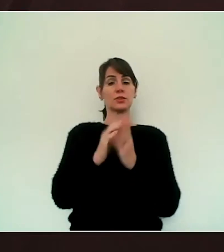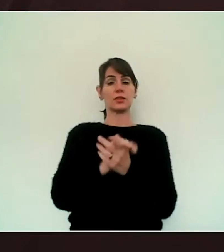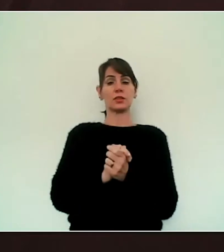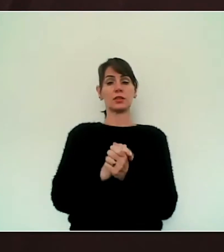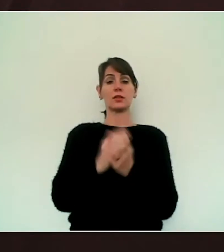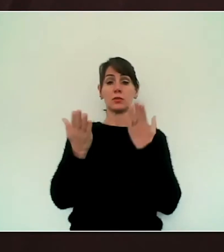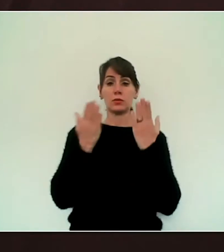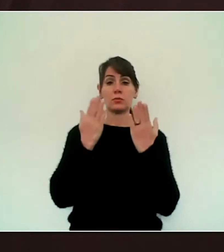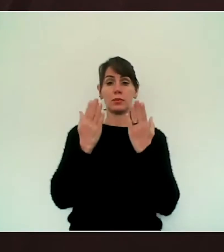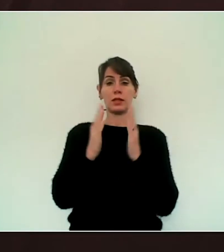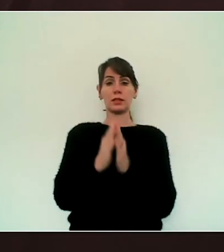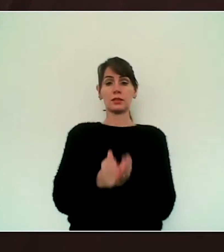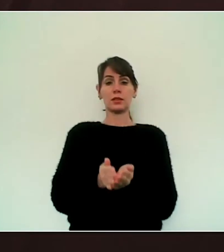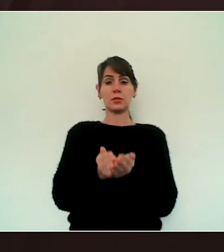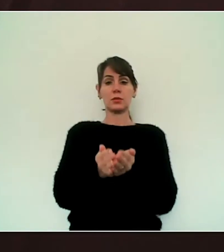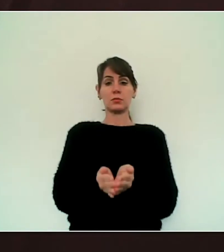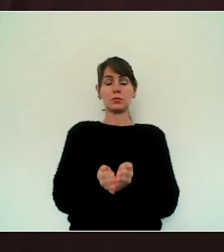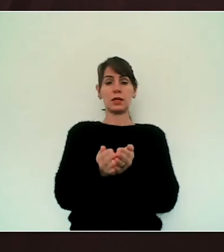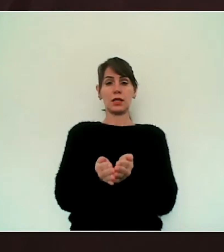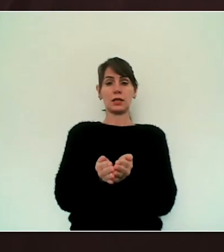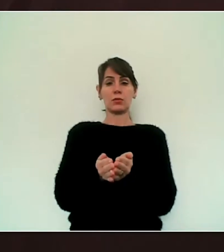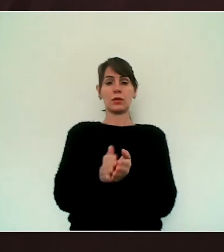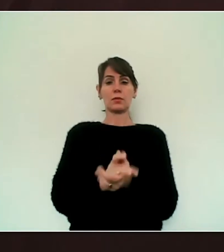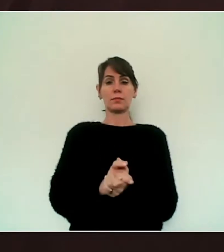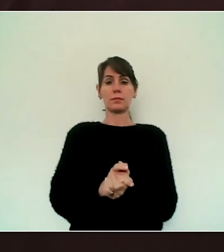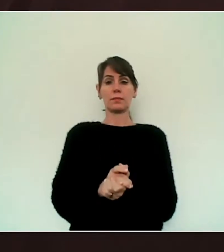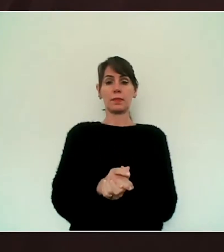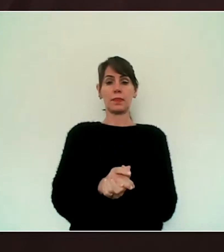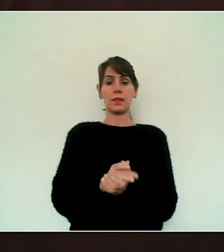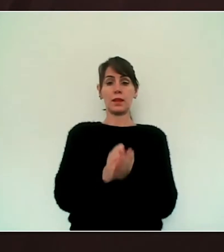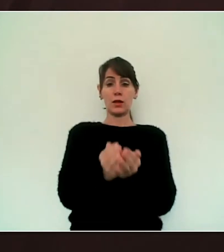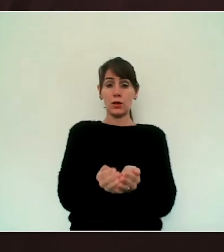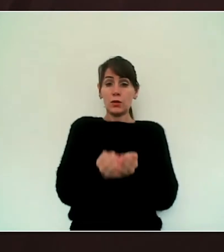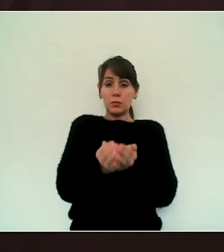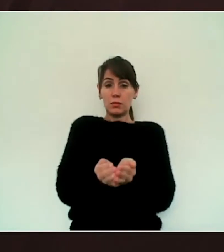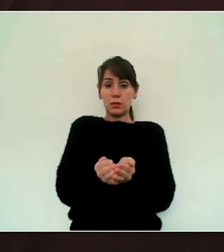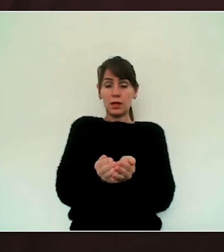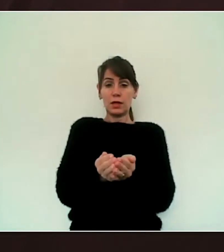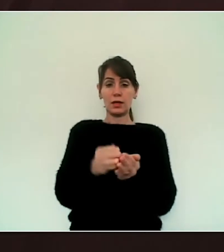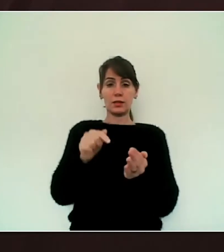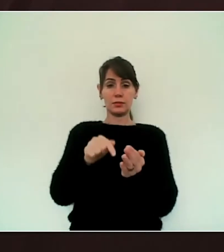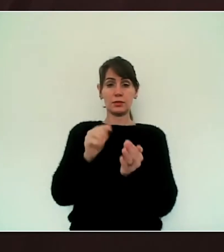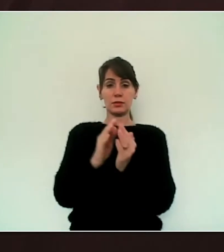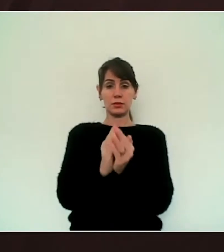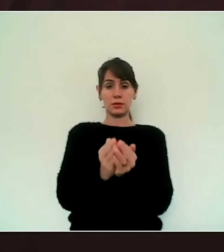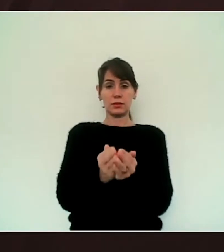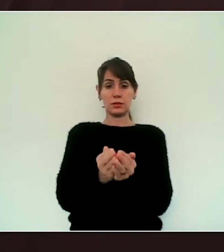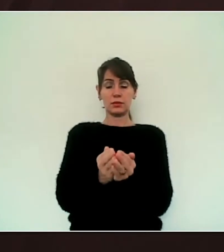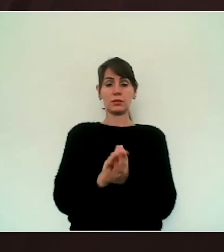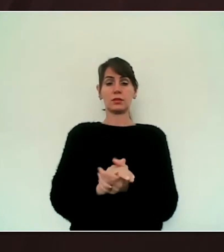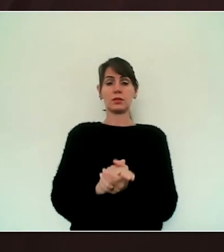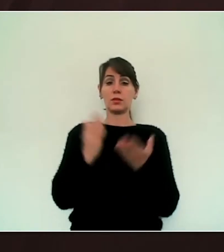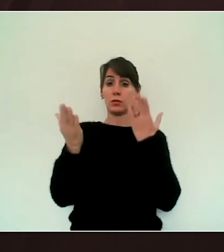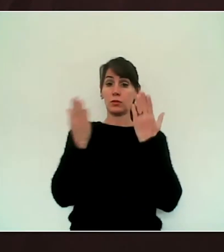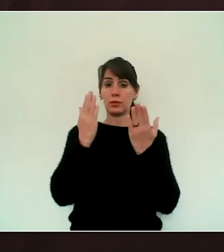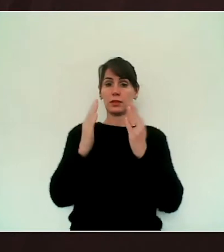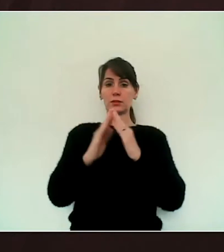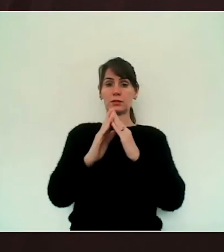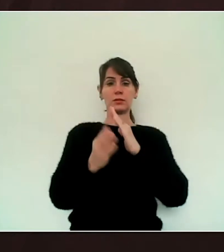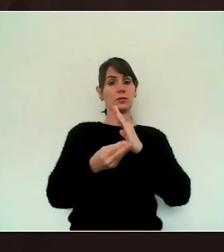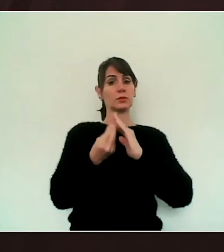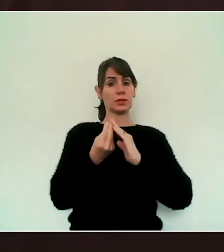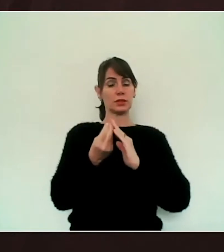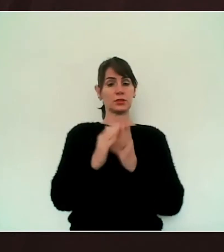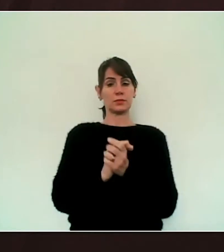mundo. O mar é o mundo e a igreja é o barco. A água do mar